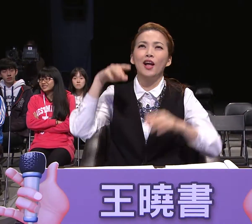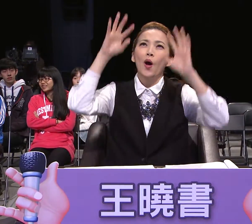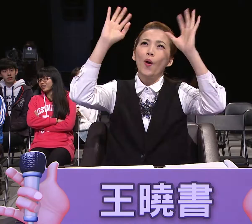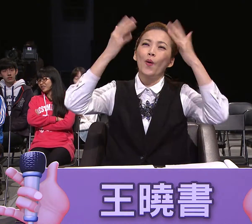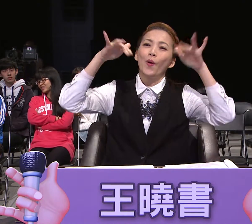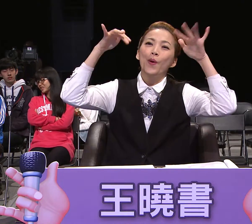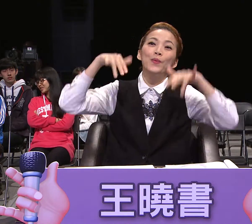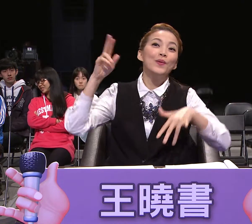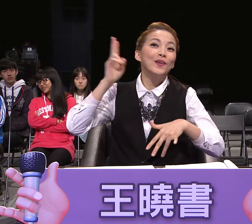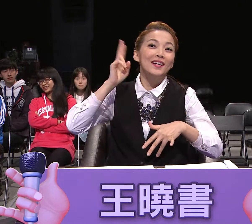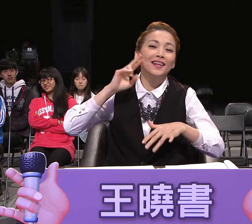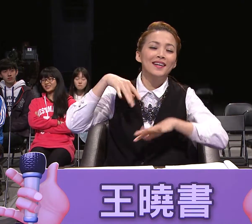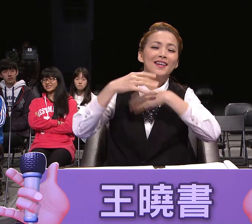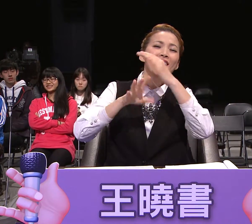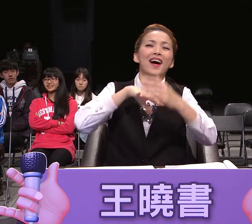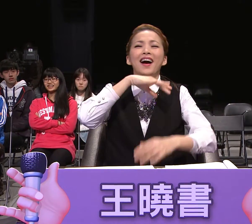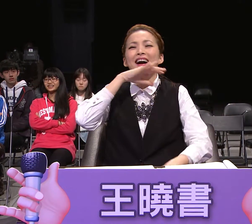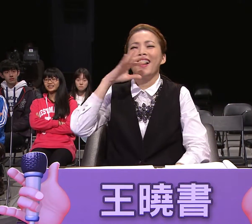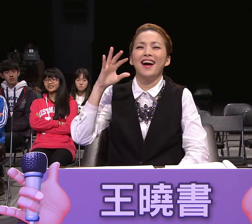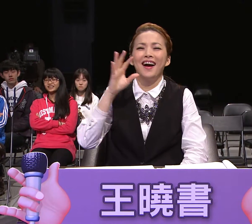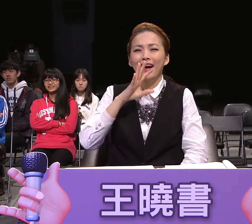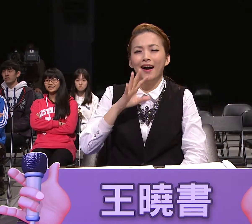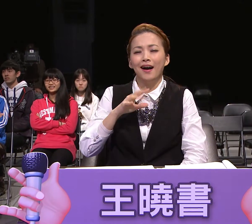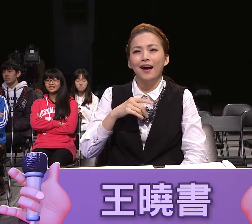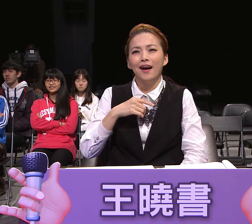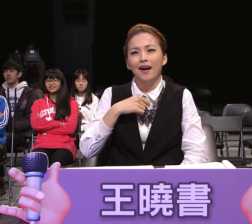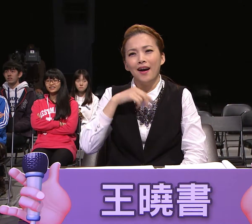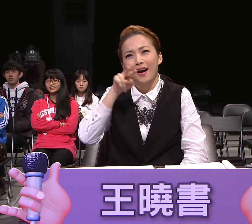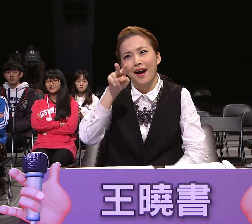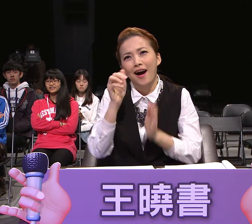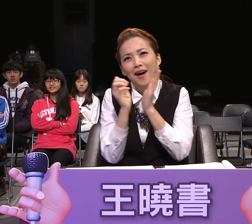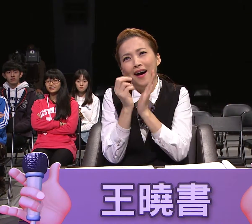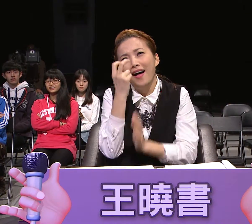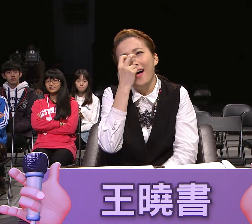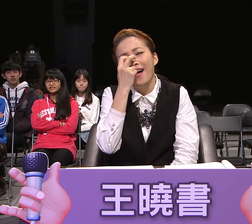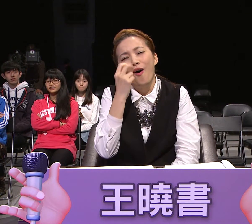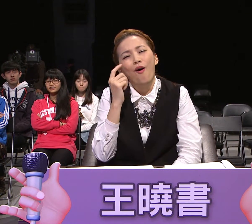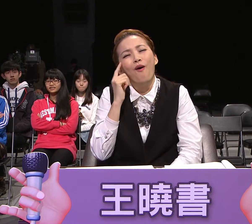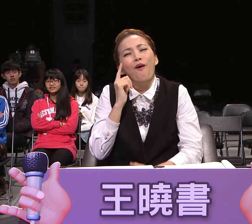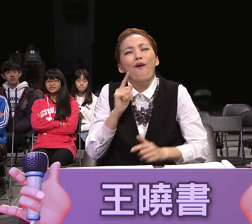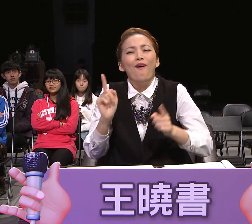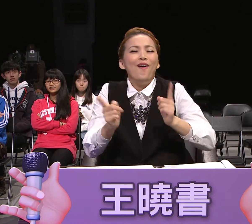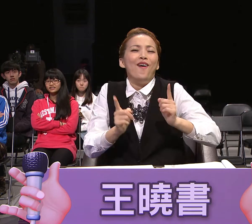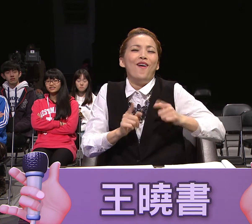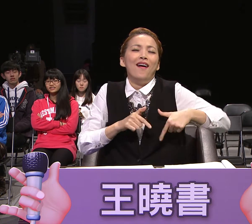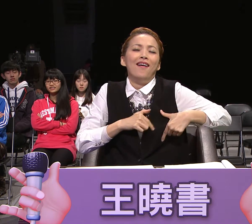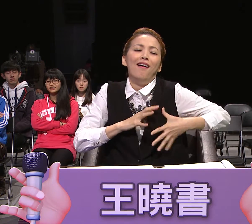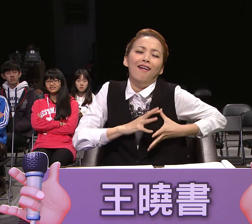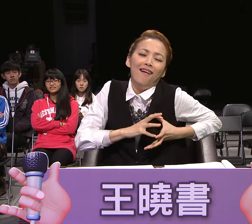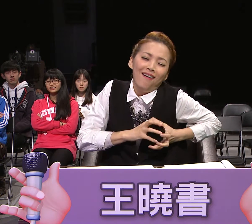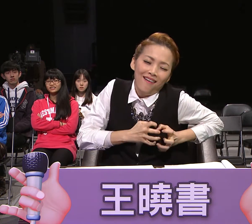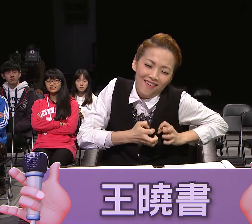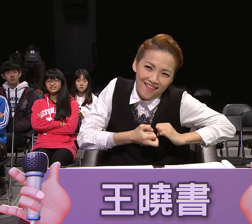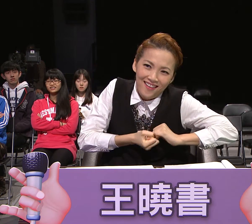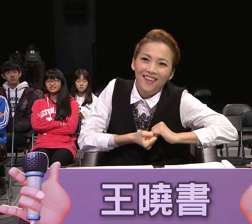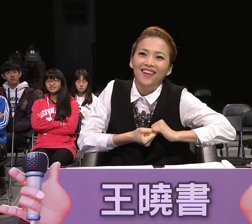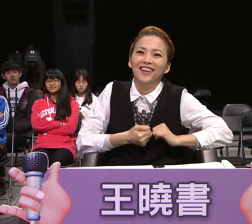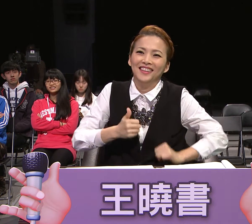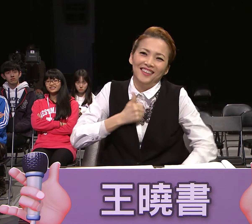我看到你这一首《落雨声》的歌曲啊，看得我自己也好感动，都快哭了，